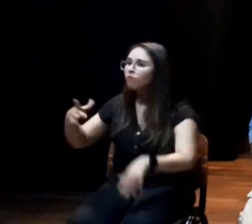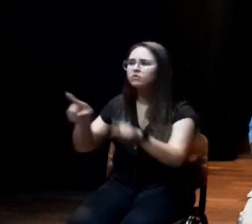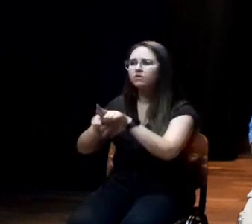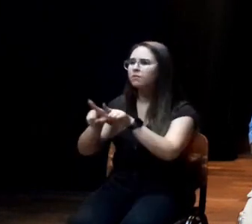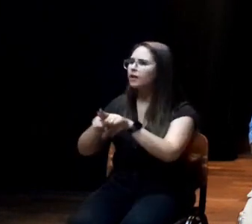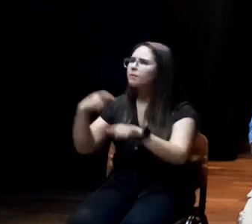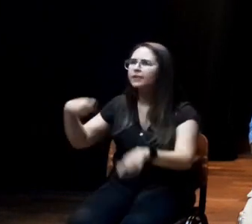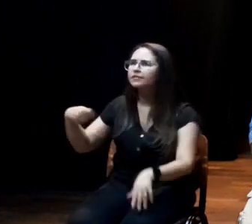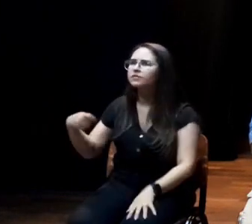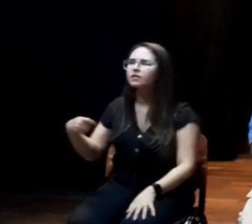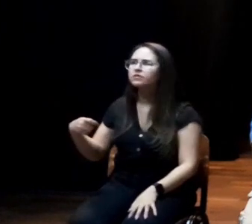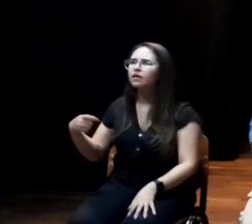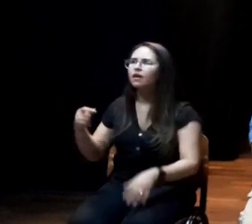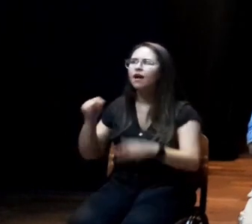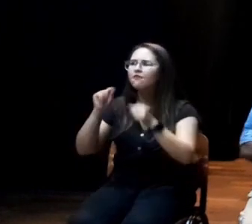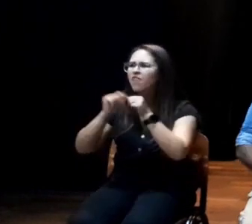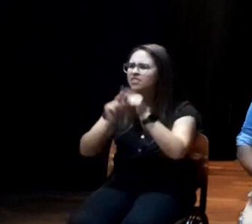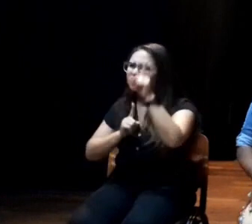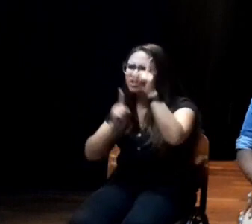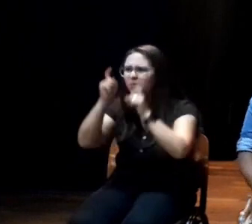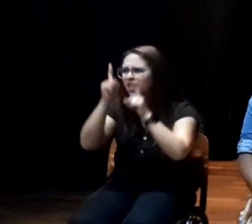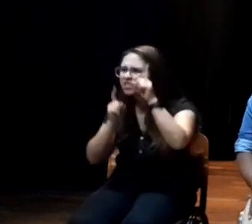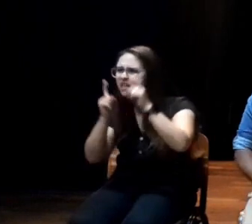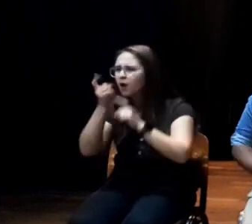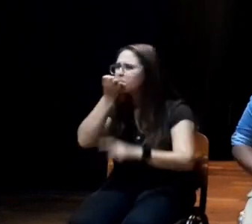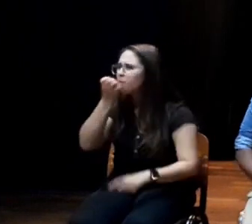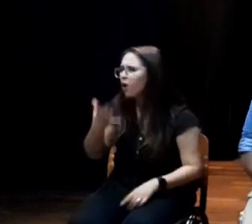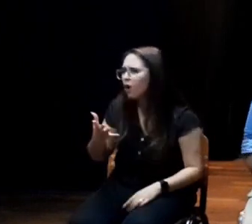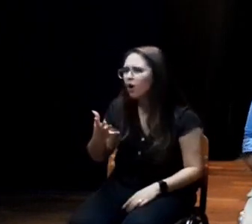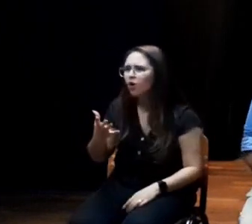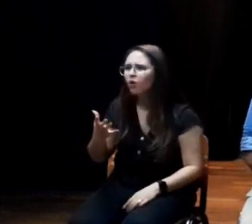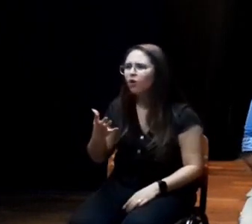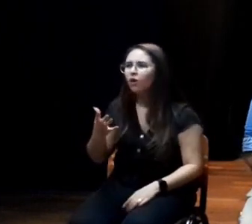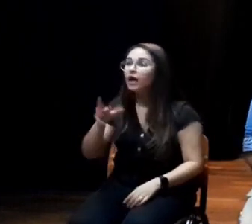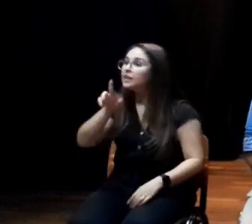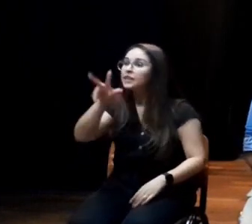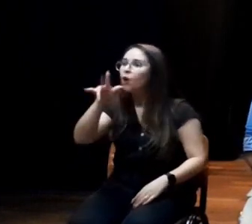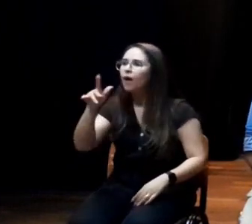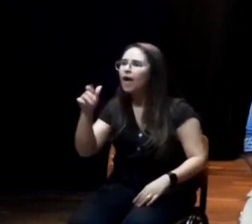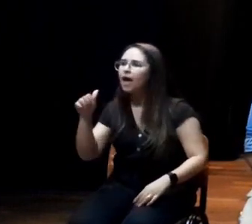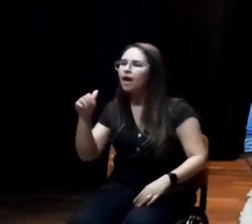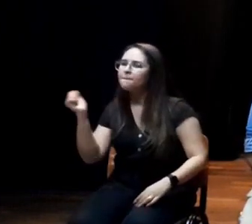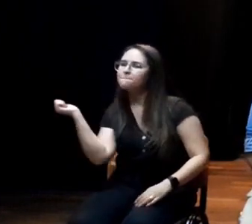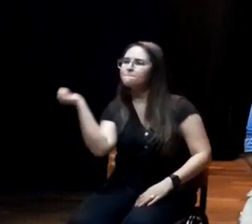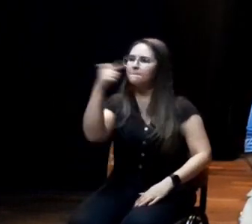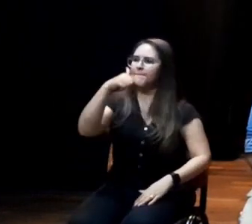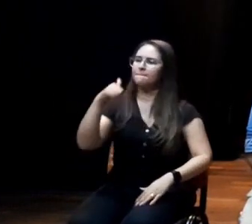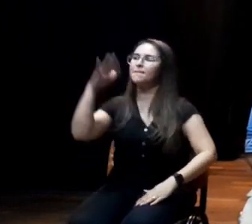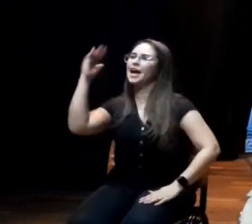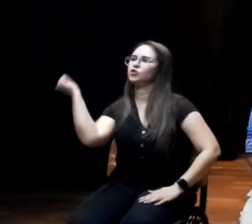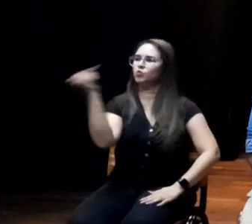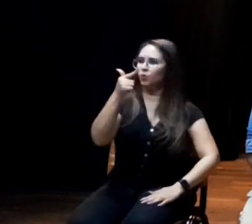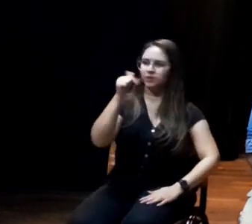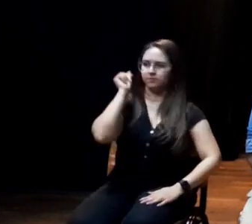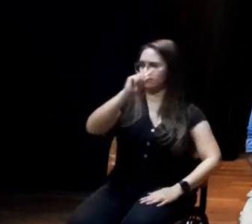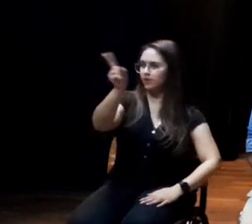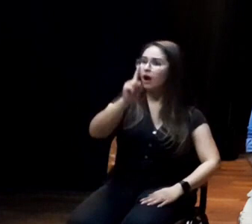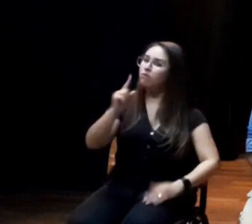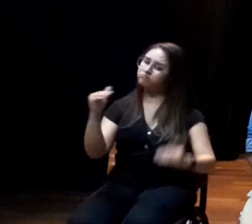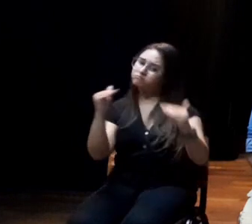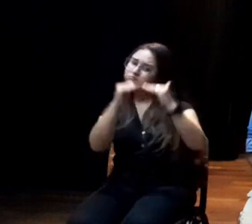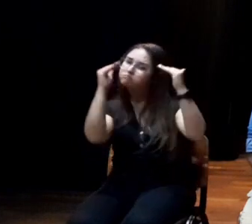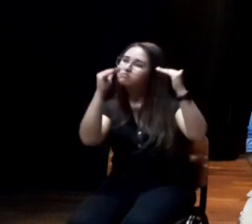que fazer aquela expressão boa, né? Não para ser melhor que o autor, mas ele tem que também se espelhar, ele